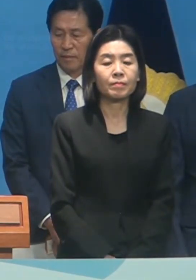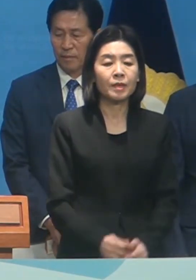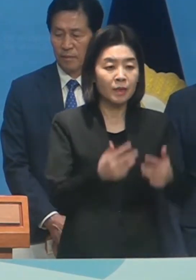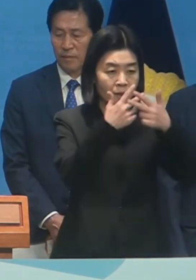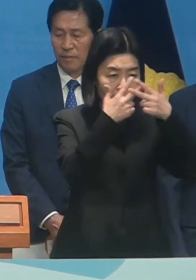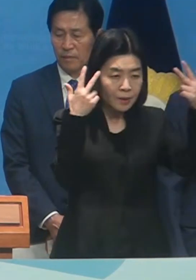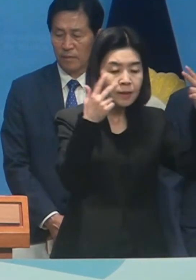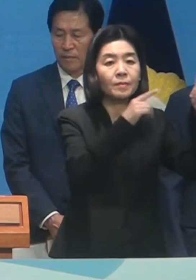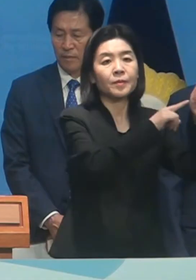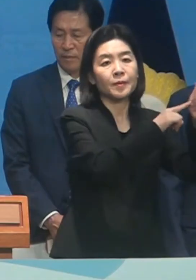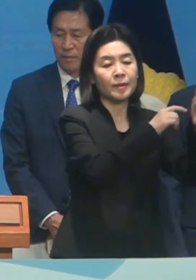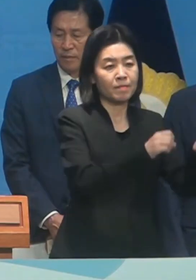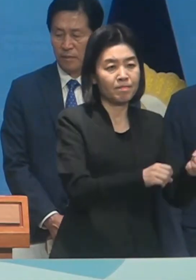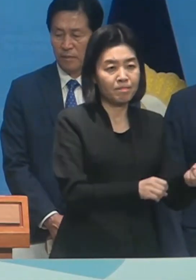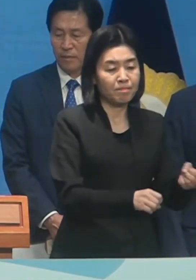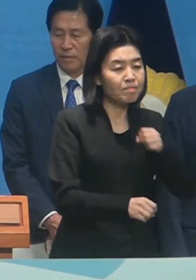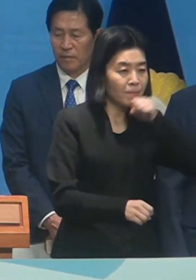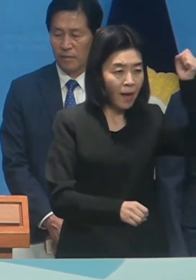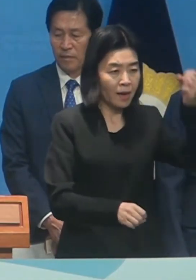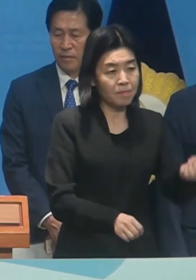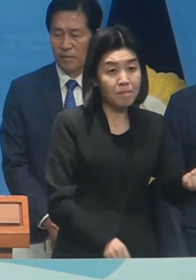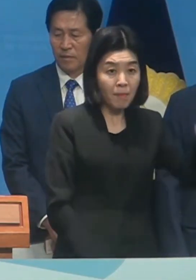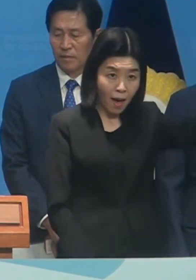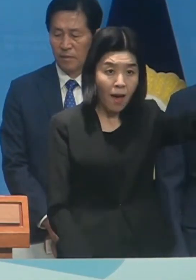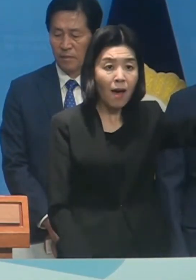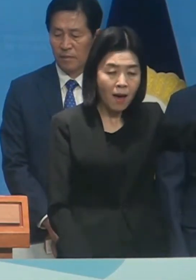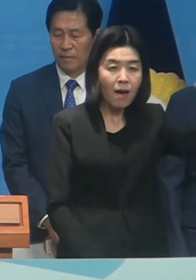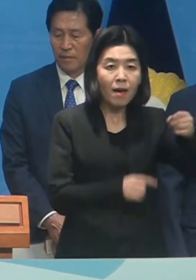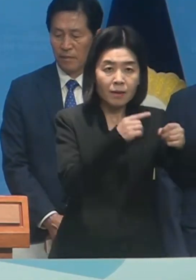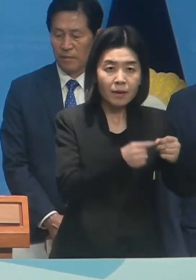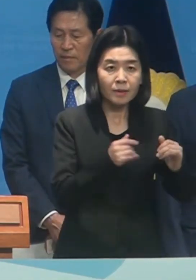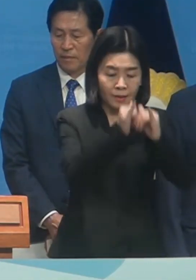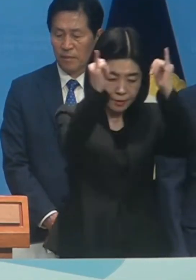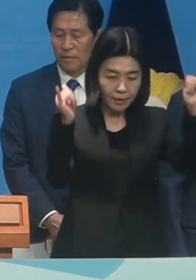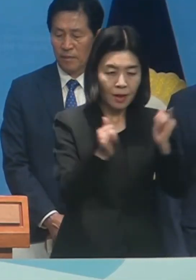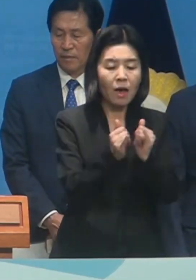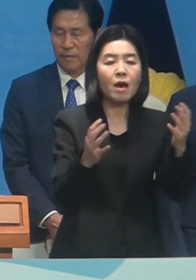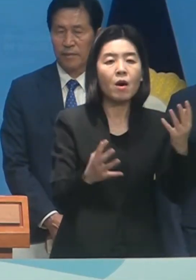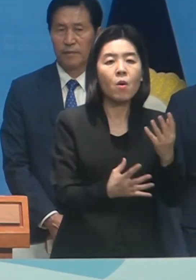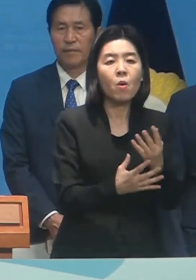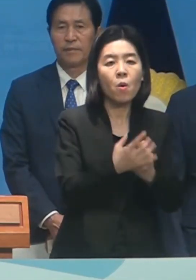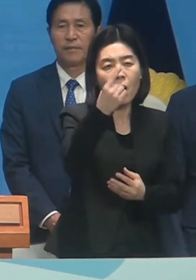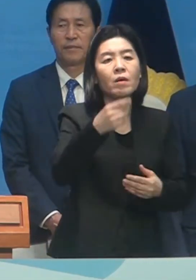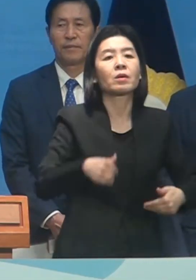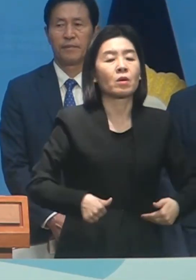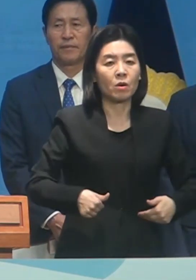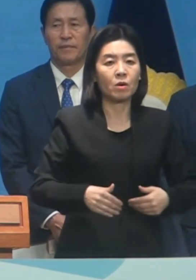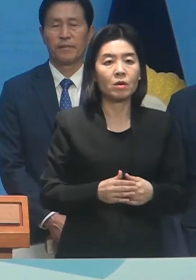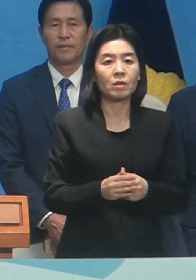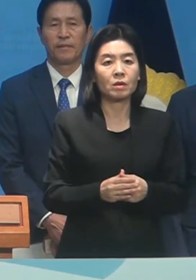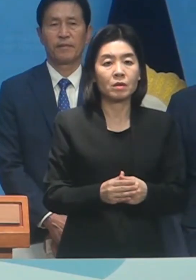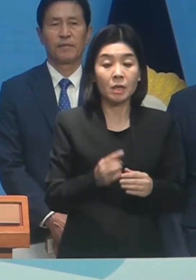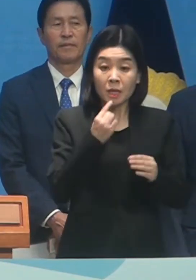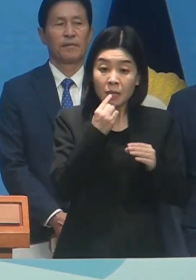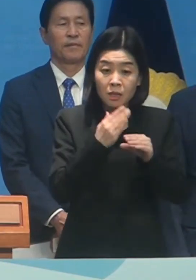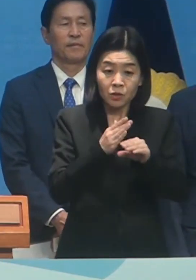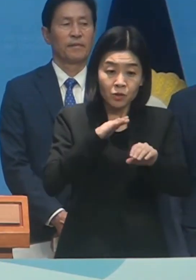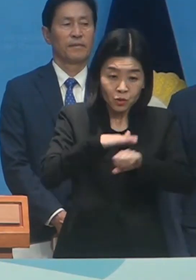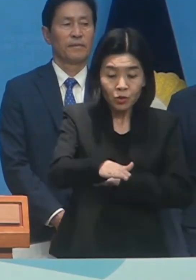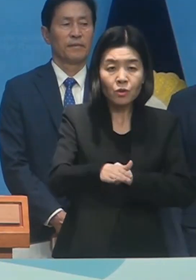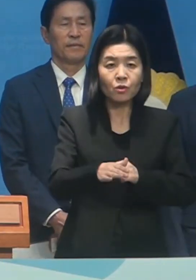이재명 후보의 승리를 통해 사회 통합으로 나아가야 한다. 우리는 민주주의